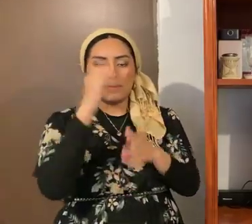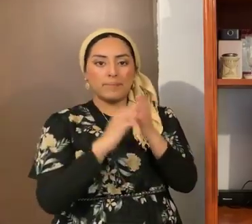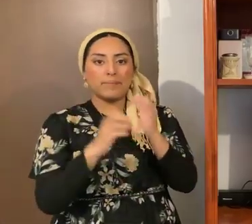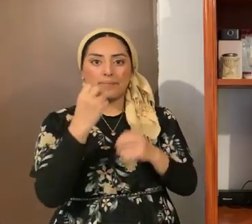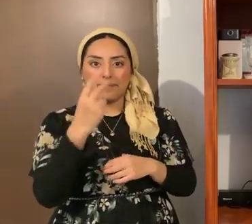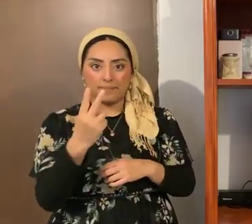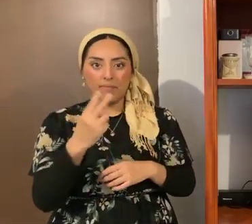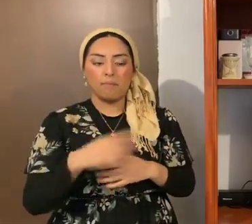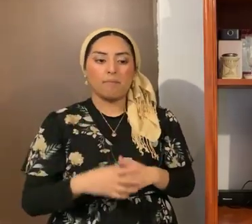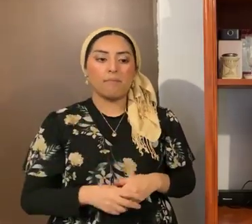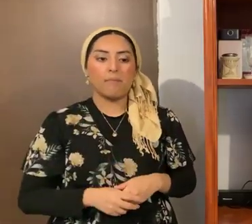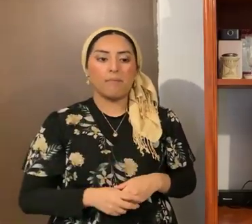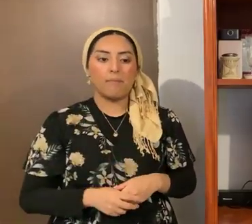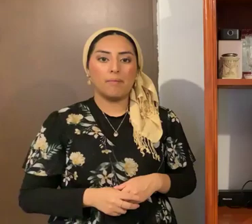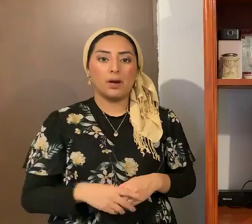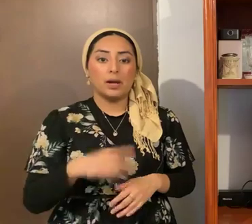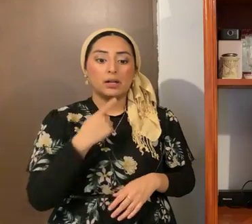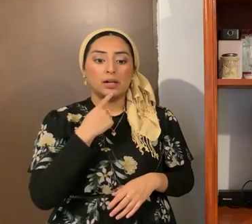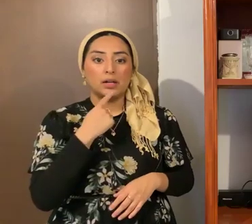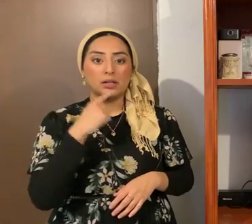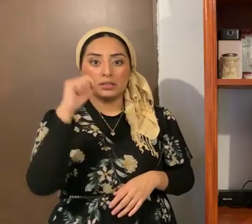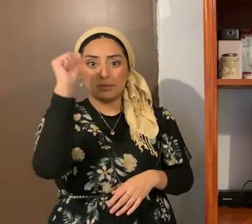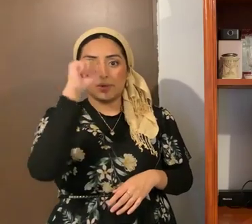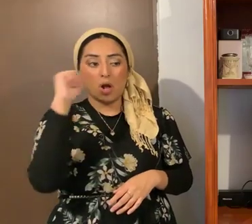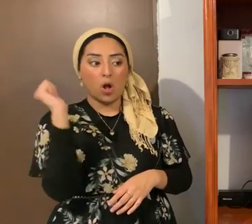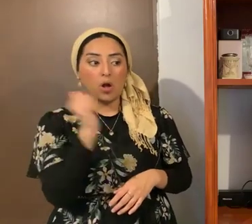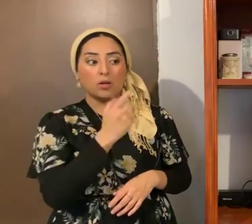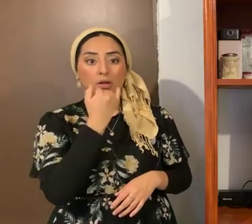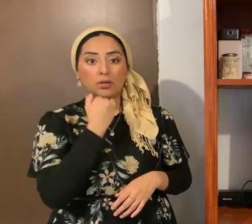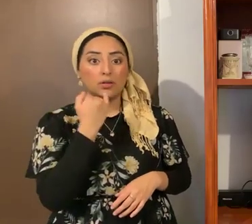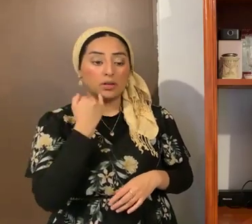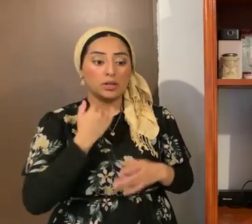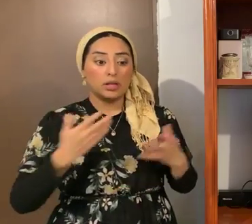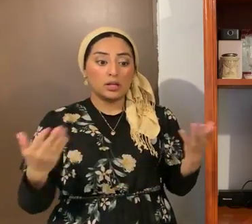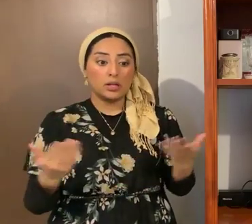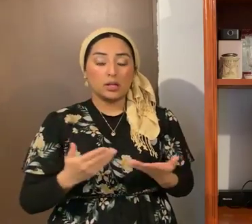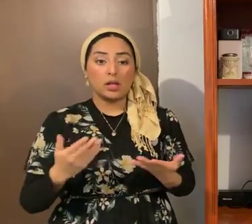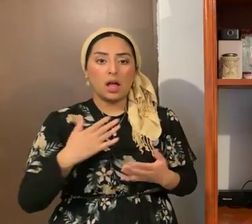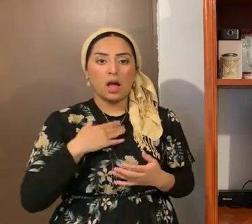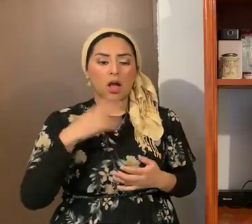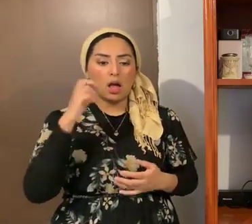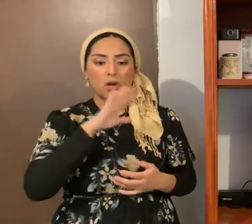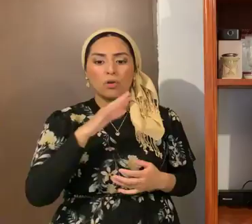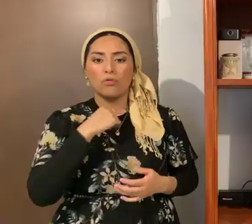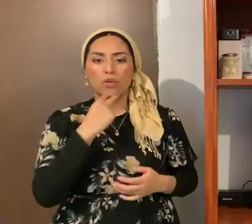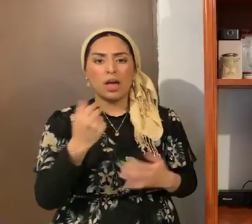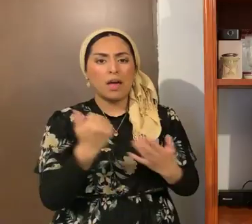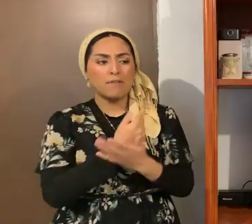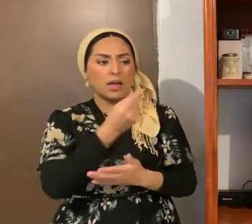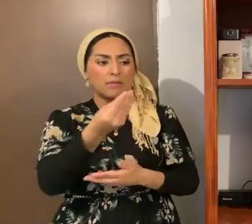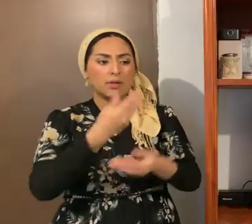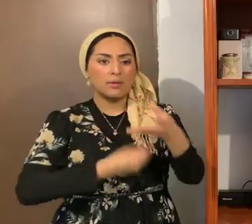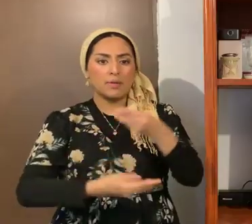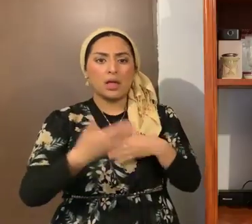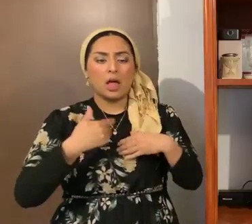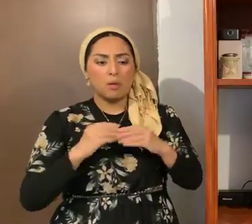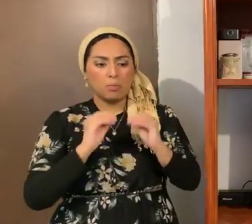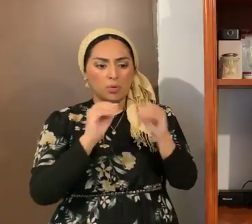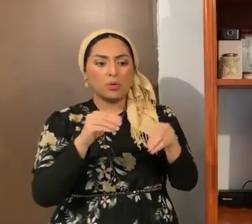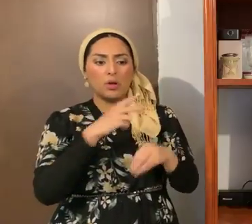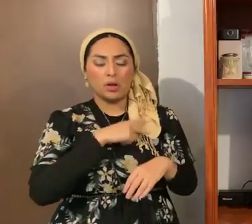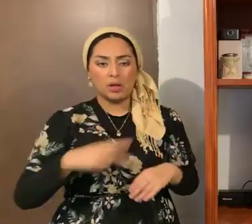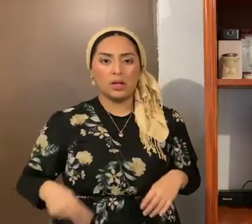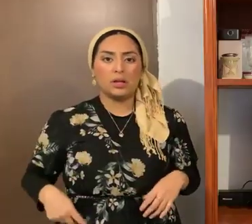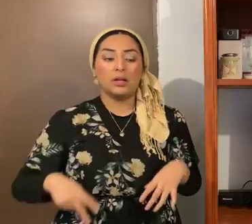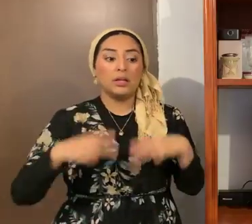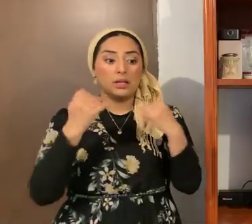12. Amén. Dijo Samuel a todo Israel: He aquí, yo he oído vuestra voz en todo cuanto me habéis dicho, y os he puesto rey.